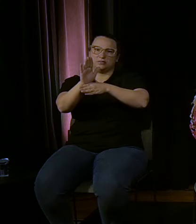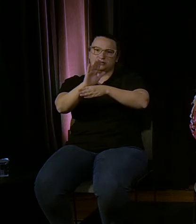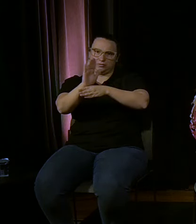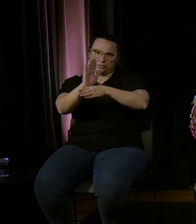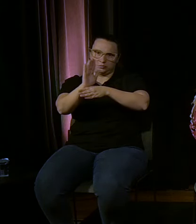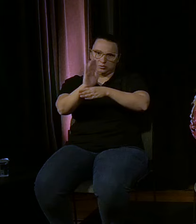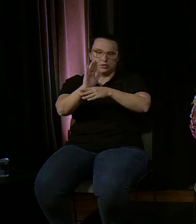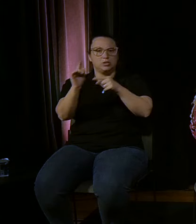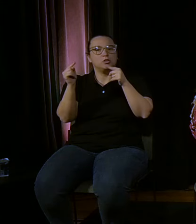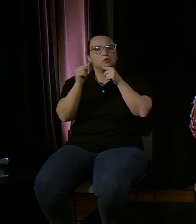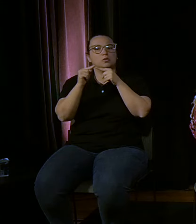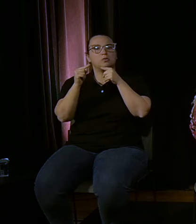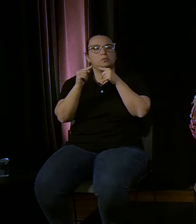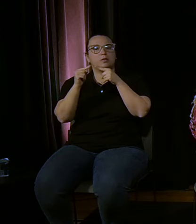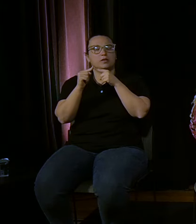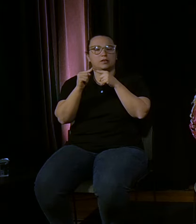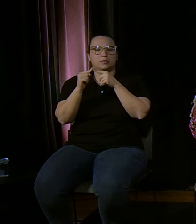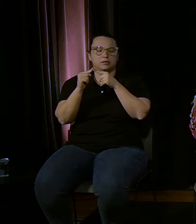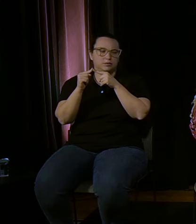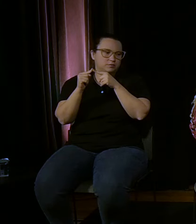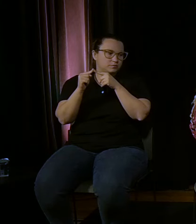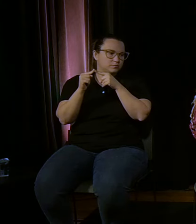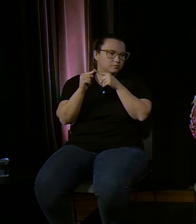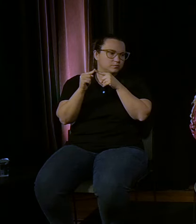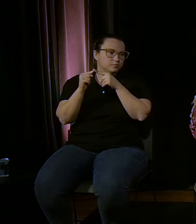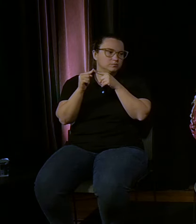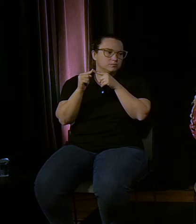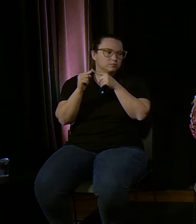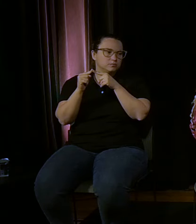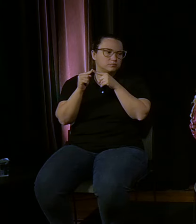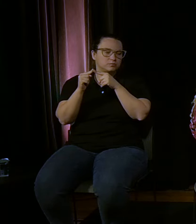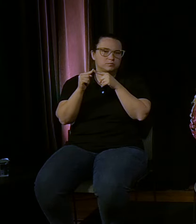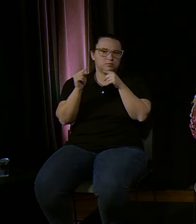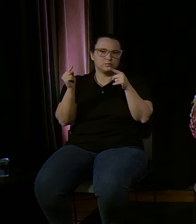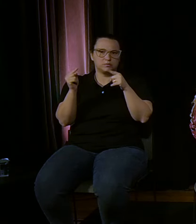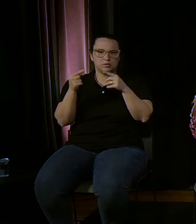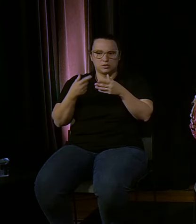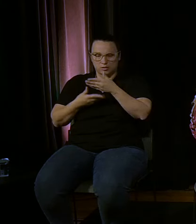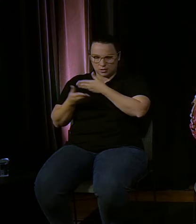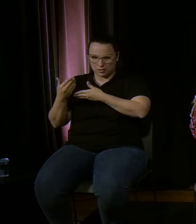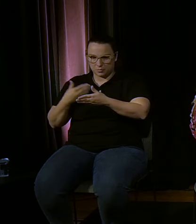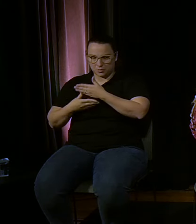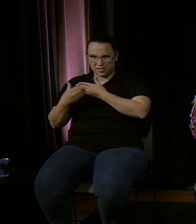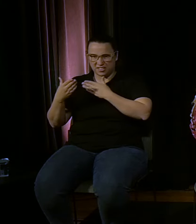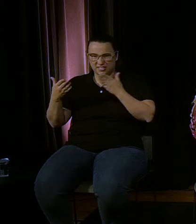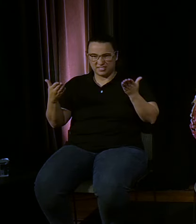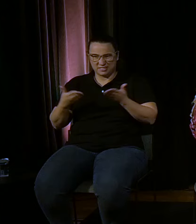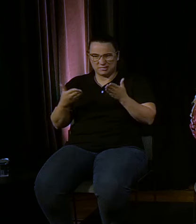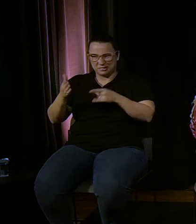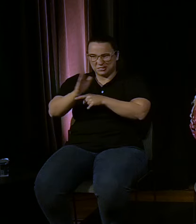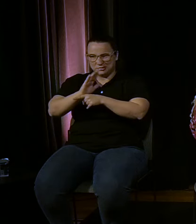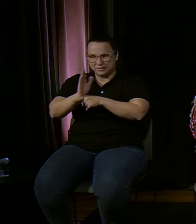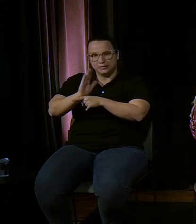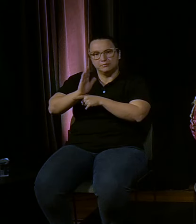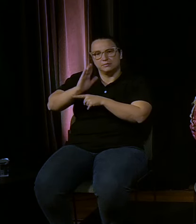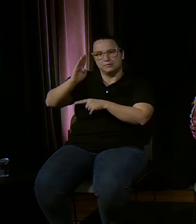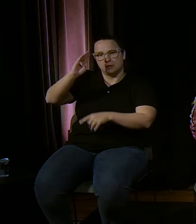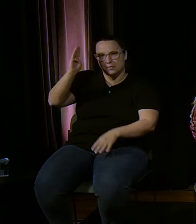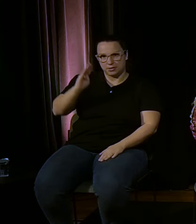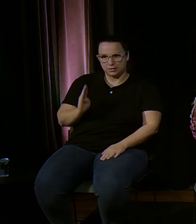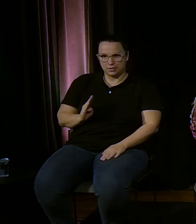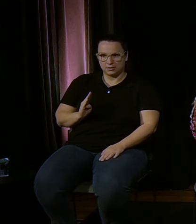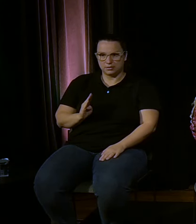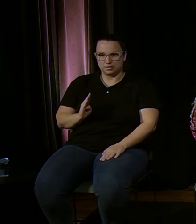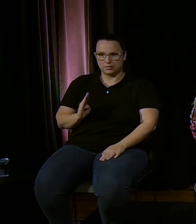que tenha muito a ver também com o que a gente está trazendo e elaborando agora no cinema brasileiro contemporâneo, que